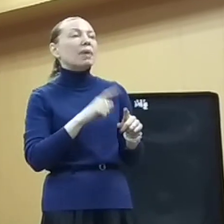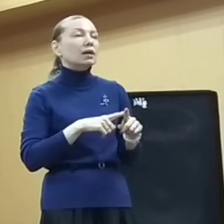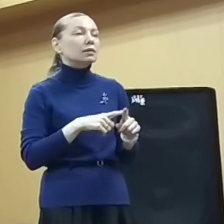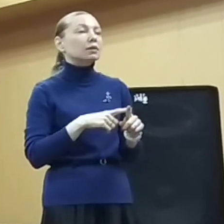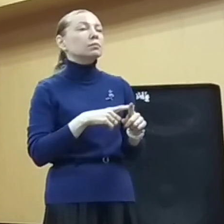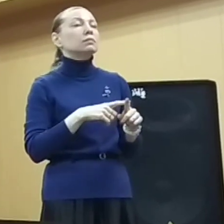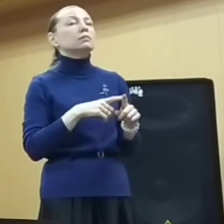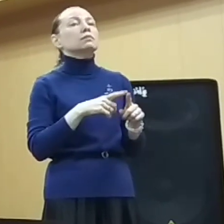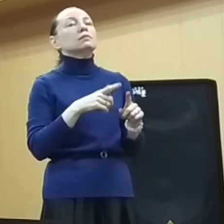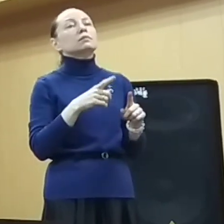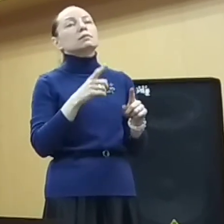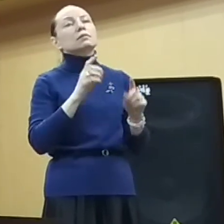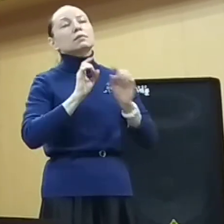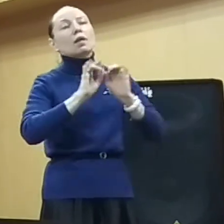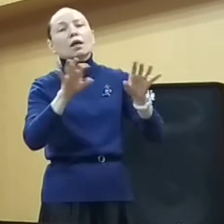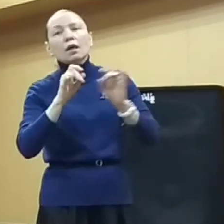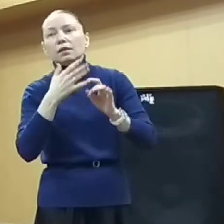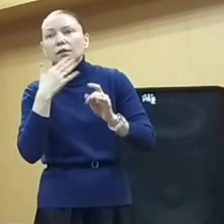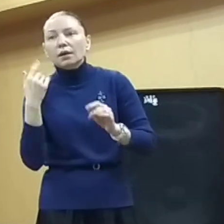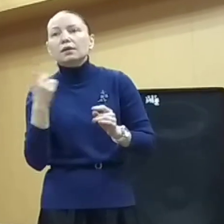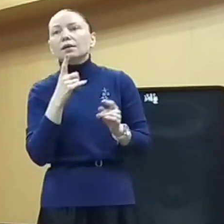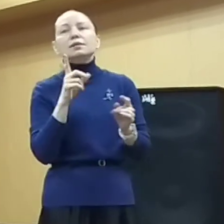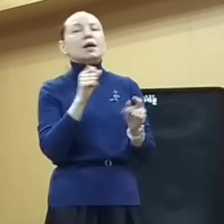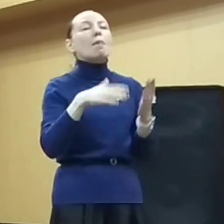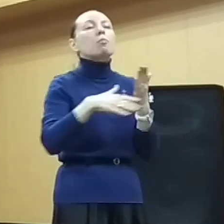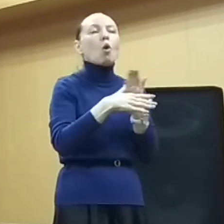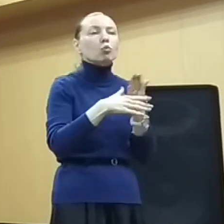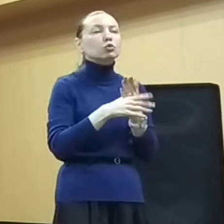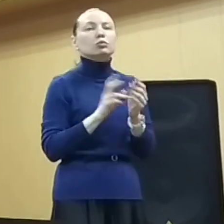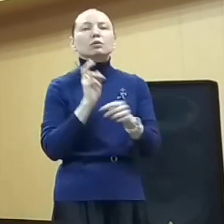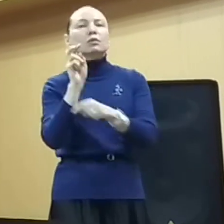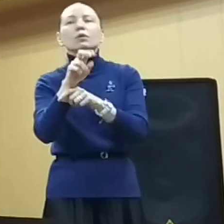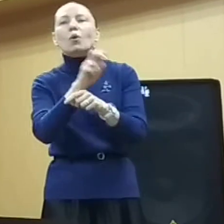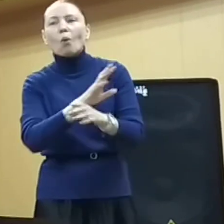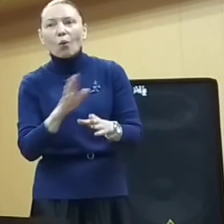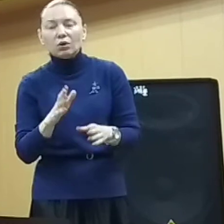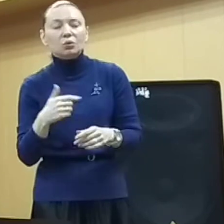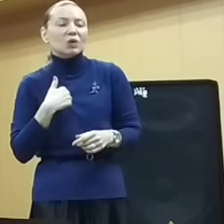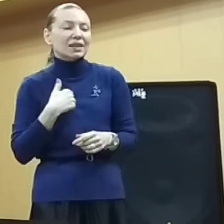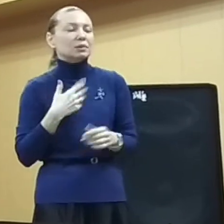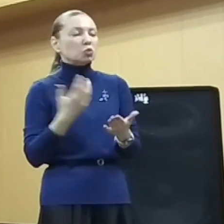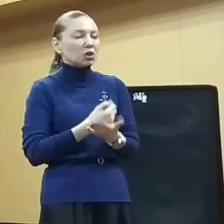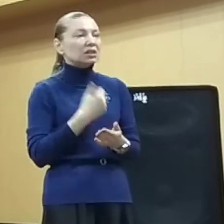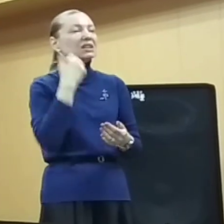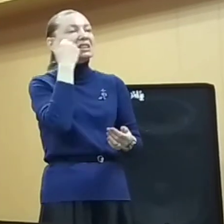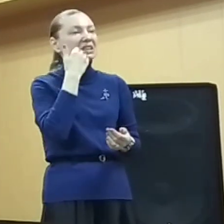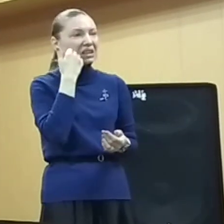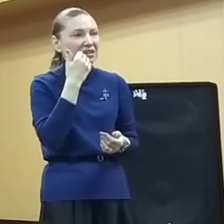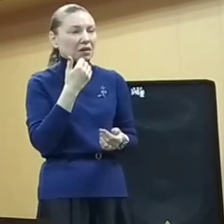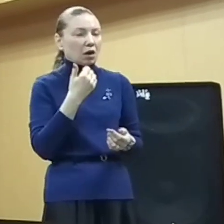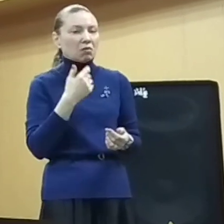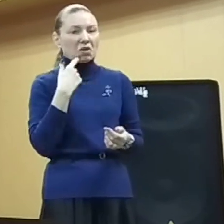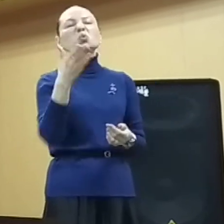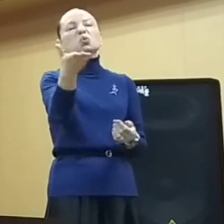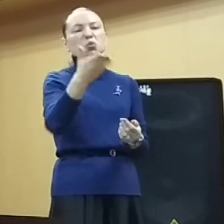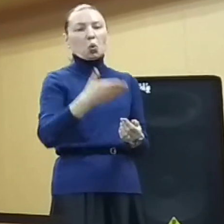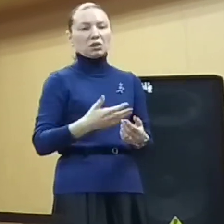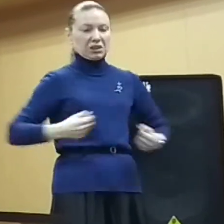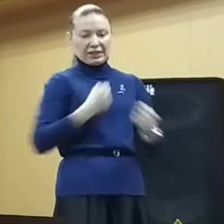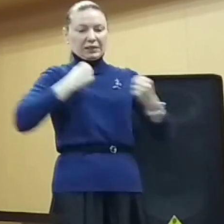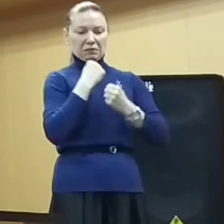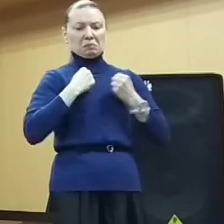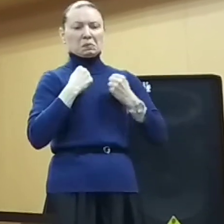этим обращаться за помощью. У нас как бы стыдно, говорят, что ты,